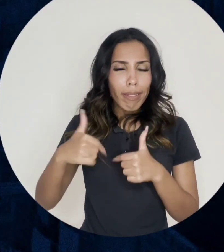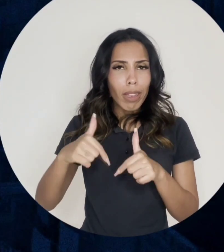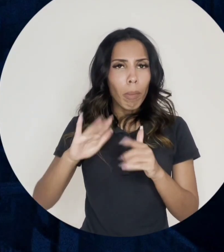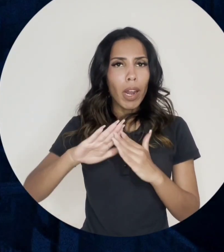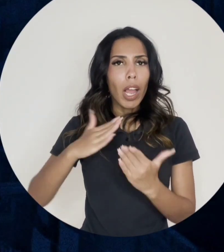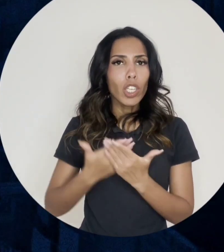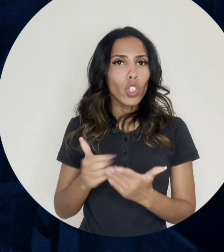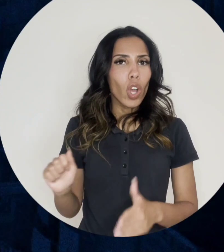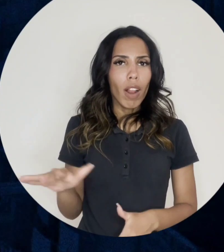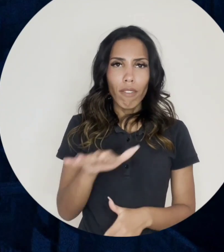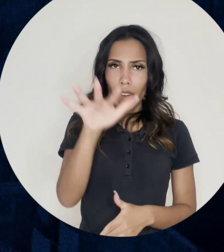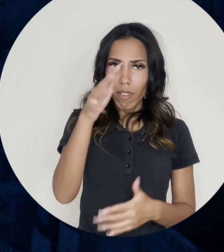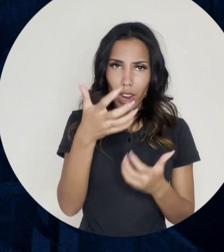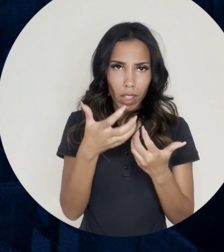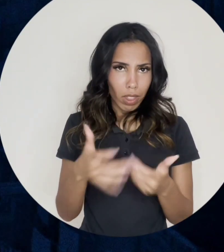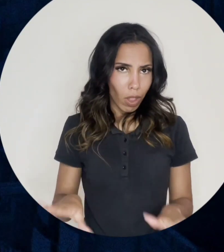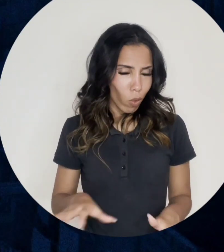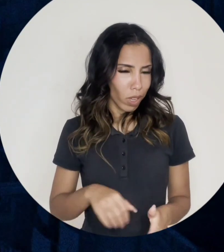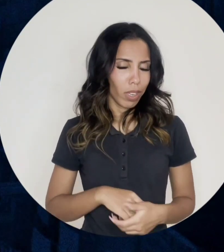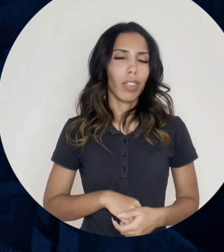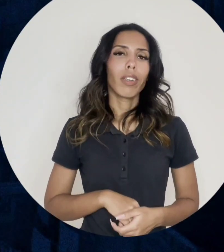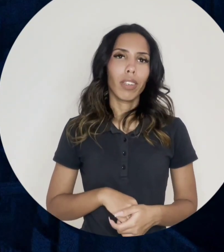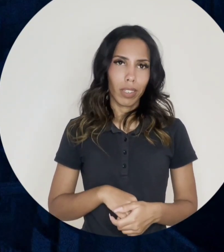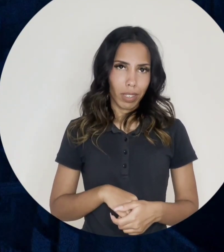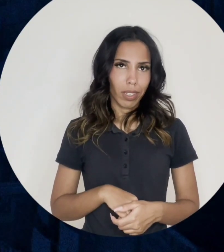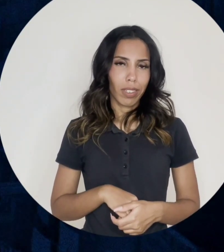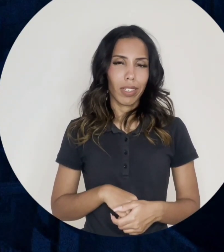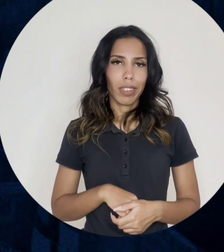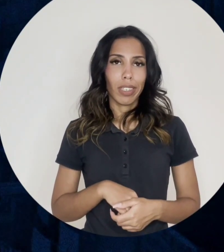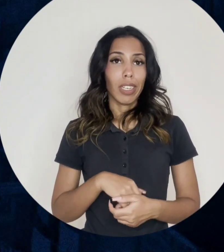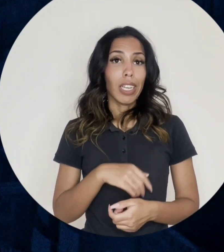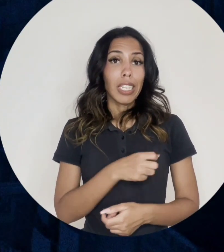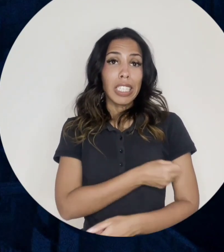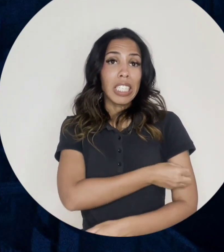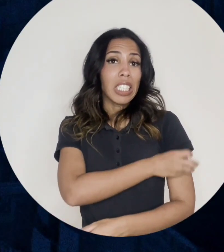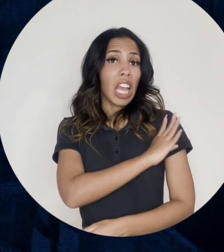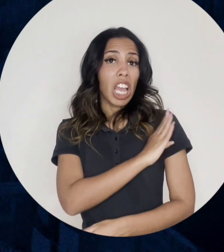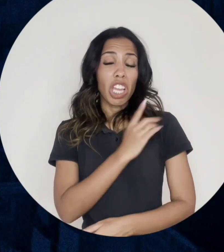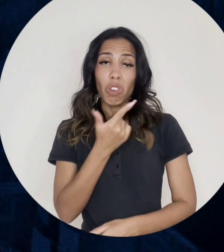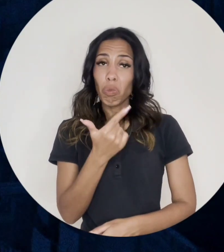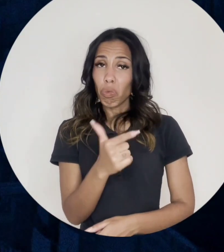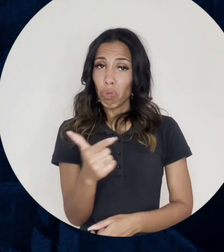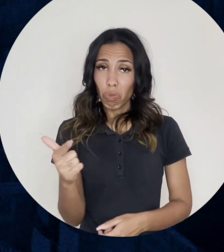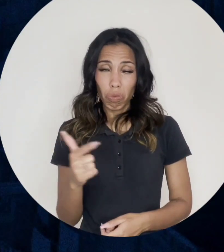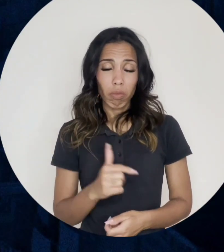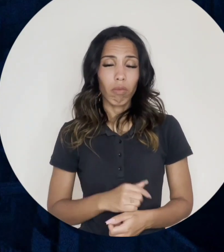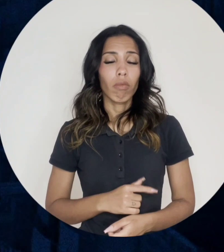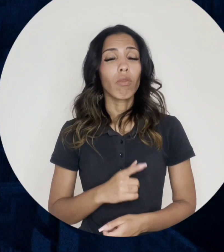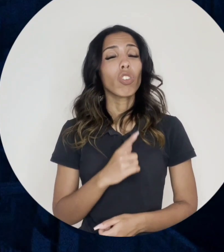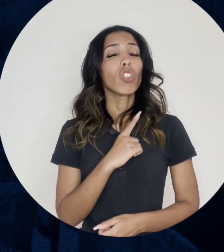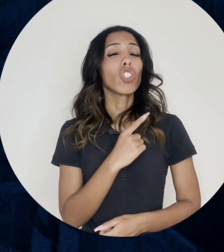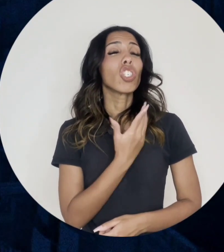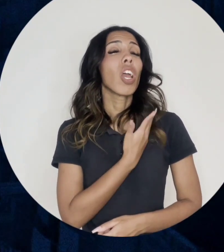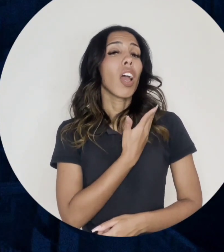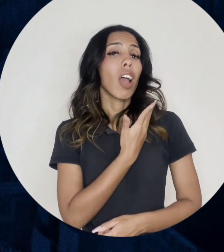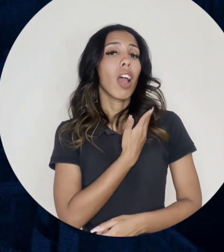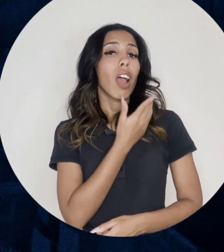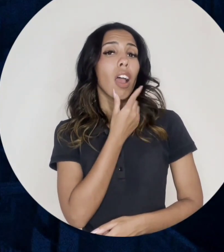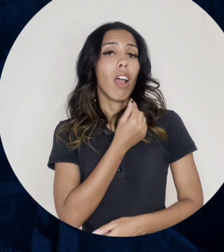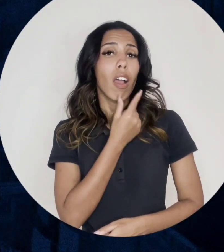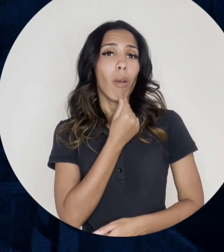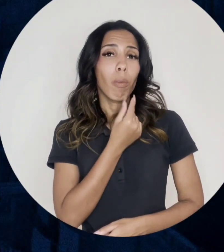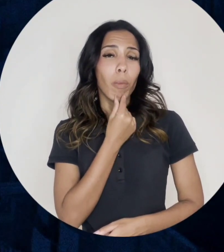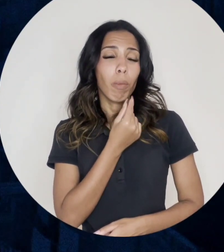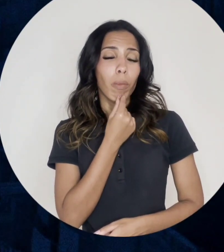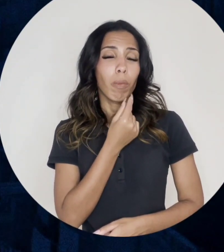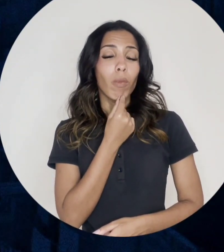Primeiro que não tinha a série que a gente estava. A gente tinha um amigo que a